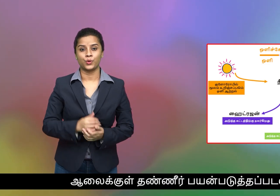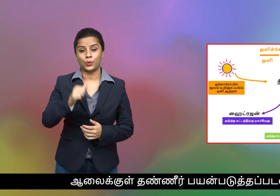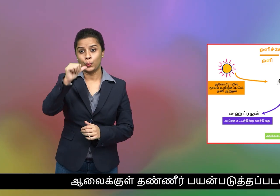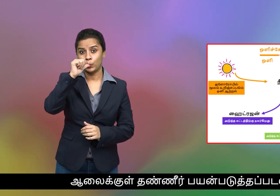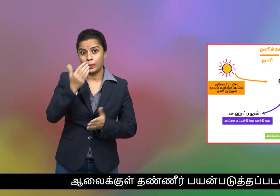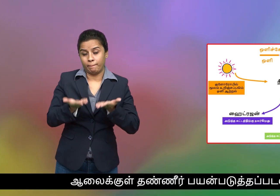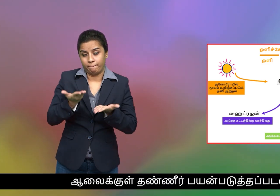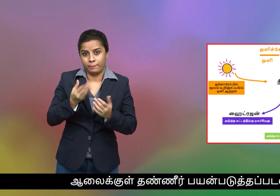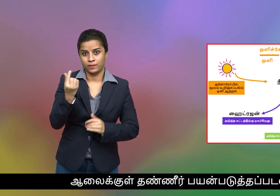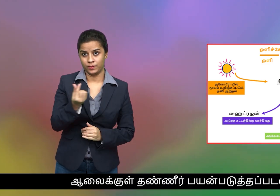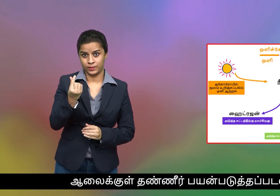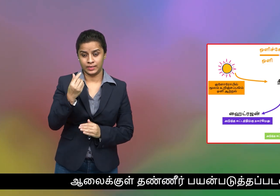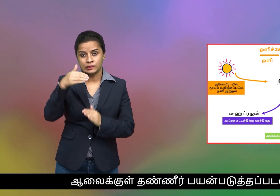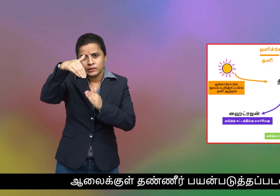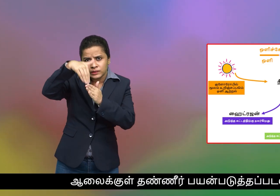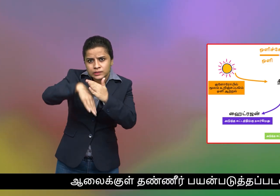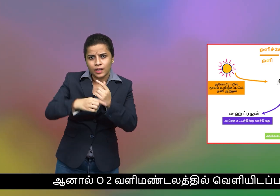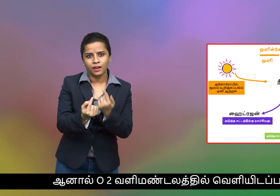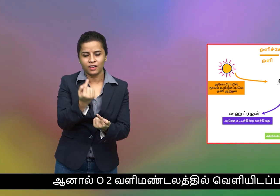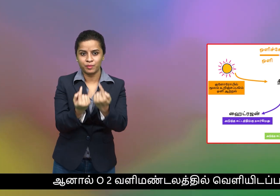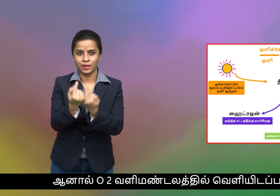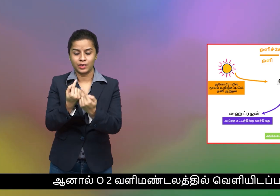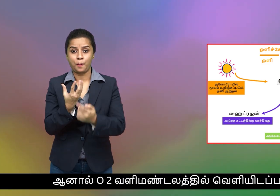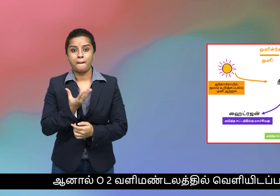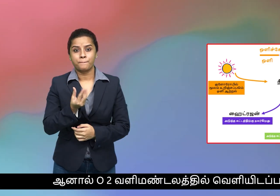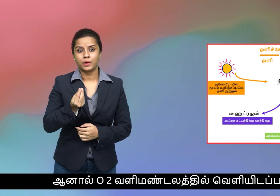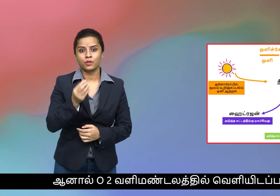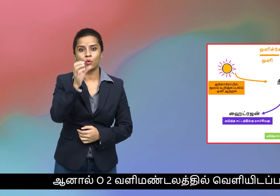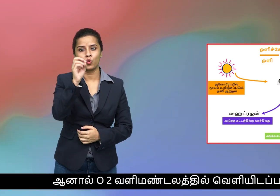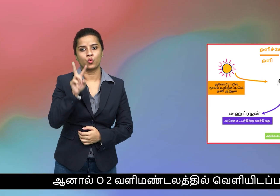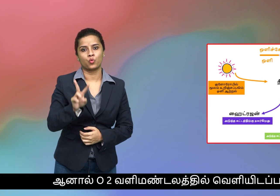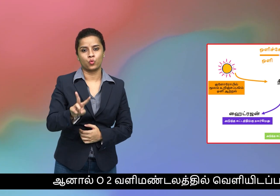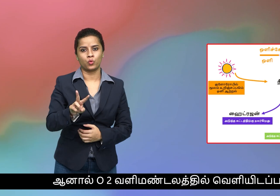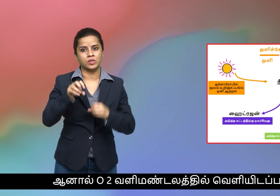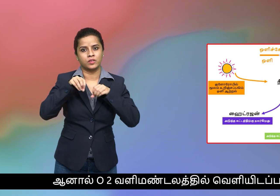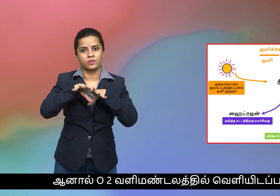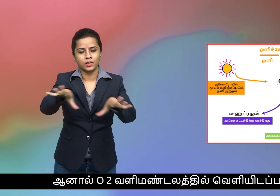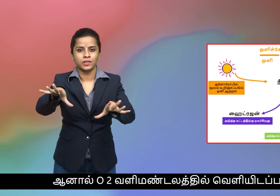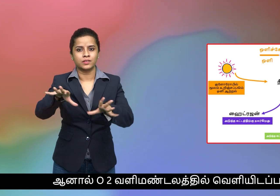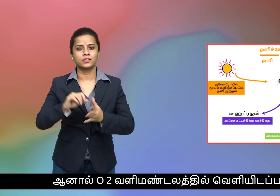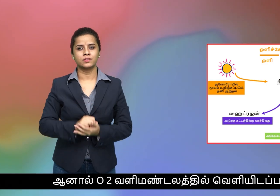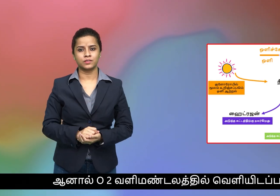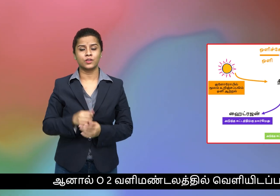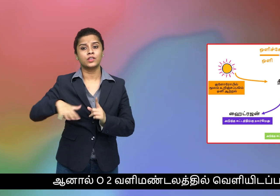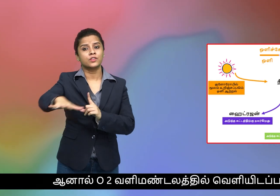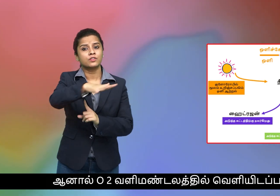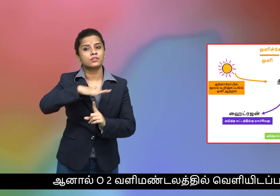ஆலைக்குள் தண்ணீர் பயன்படுத்தப்படலாம், ஆனால் O2 வளிமண்டலத்தில் வெளியிடப்படுகிறது.